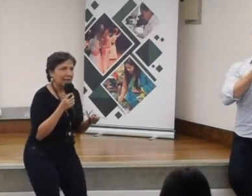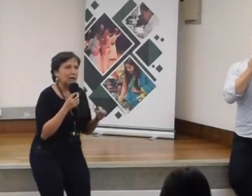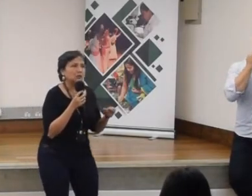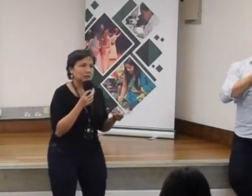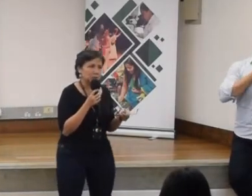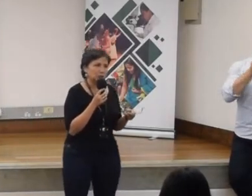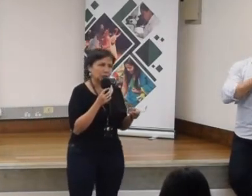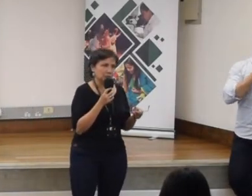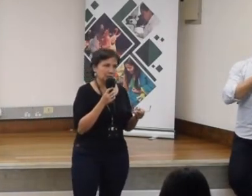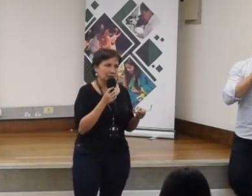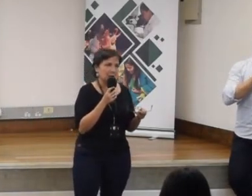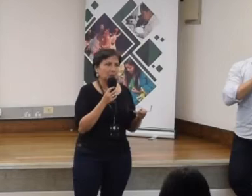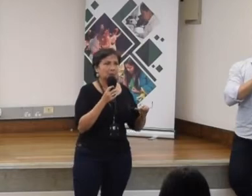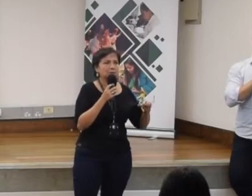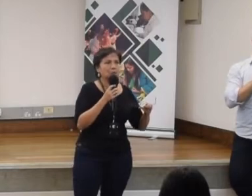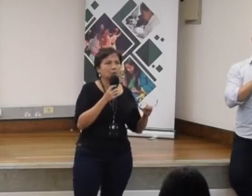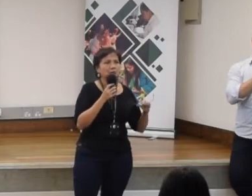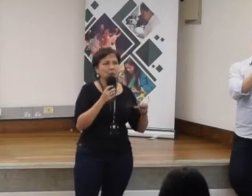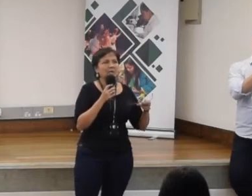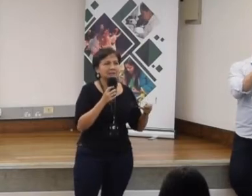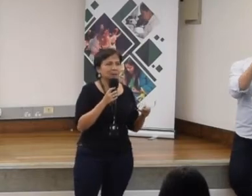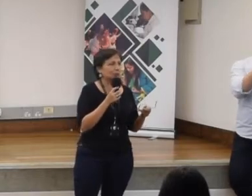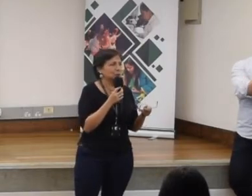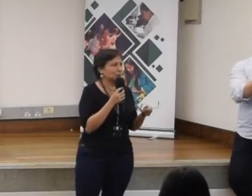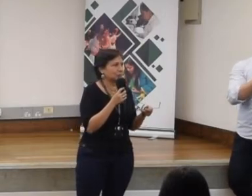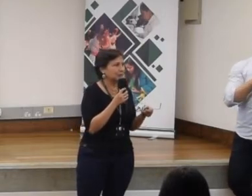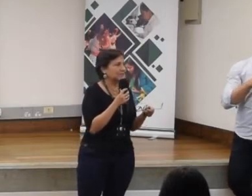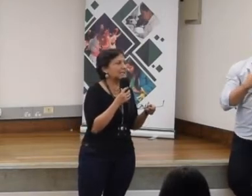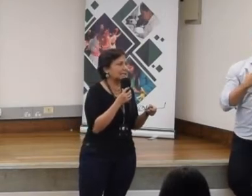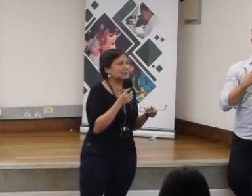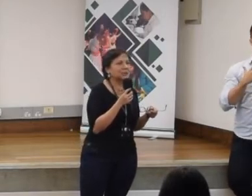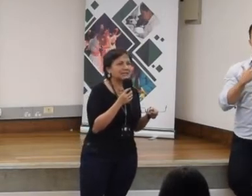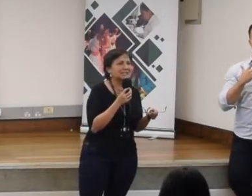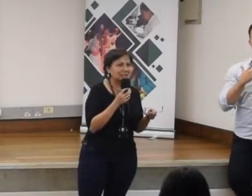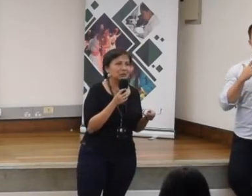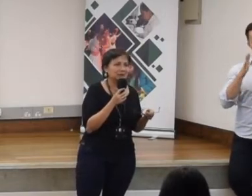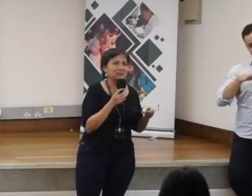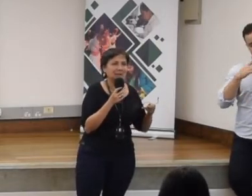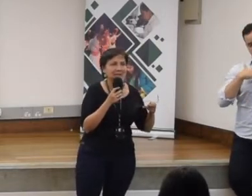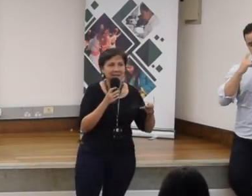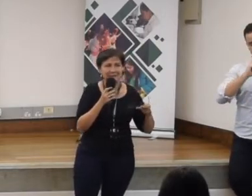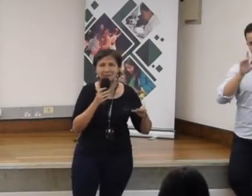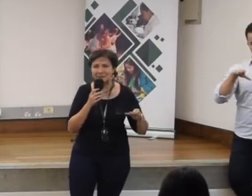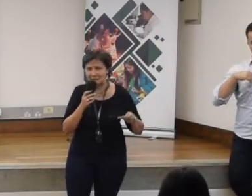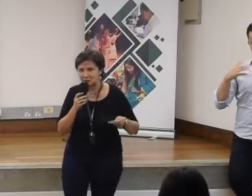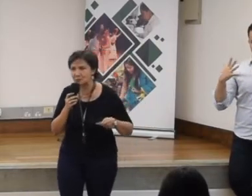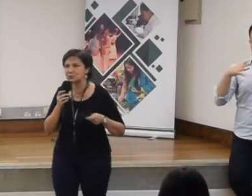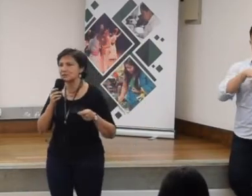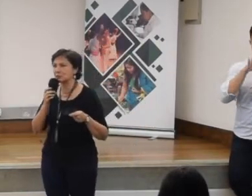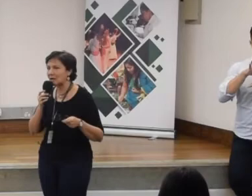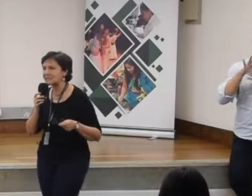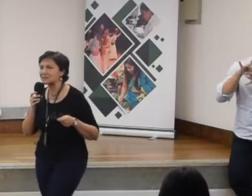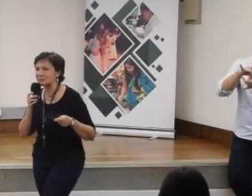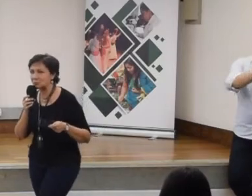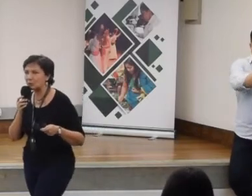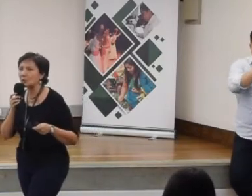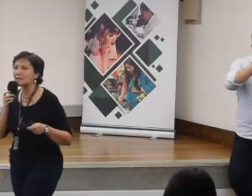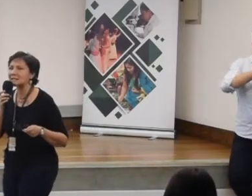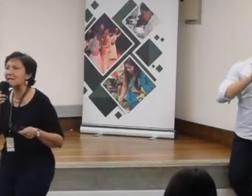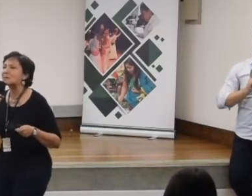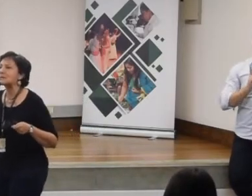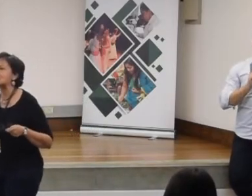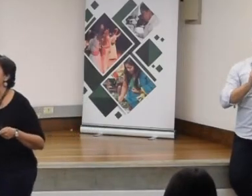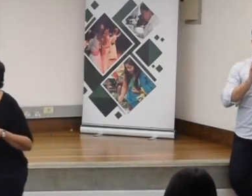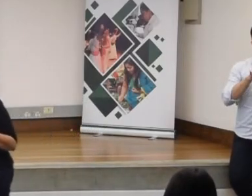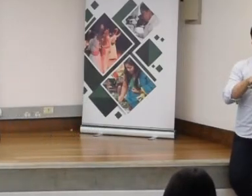énfasis en los asuntos, porque todo no puede estar con todo y hay que hacer precisiones para hacer delimitaciones conceptuales y